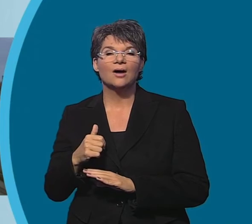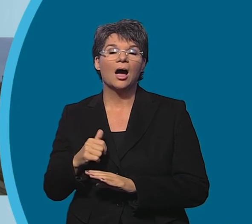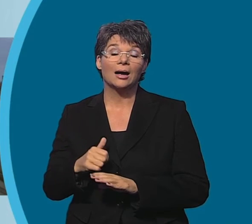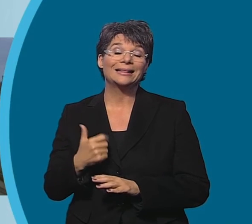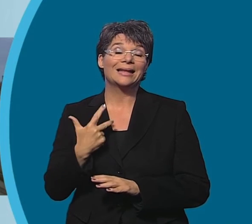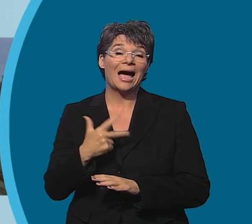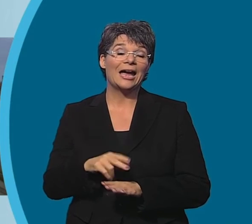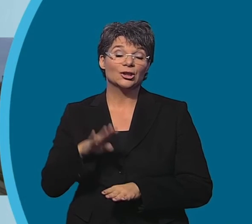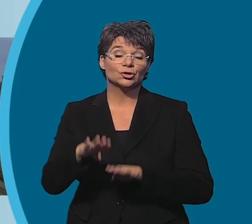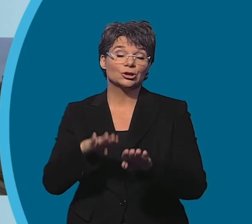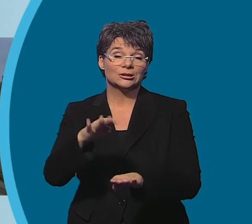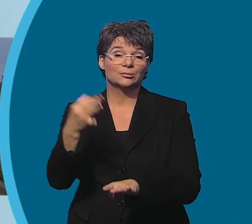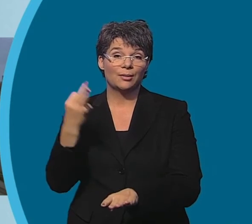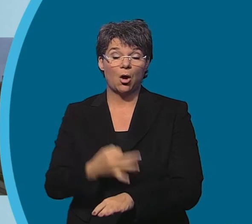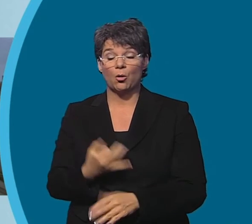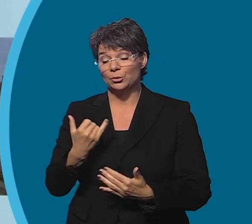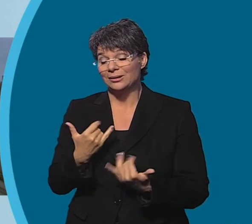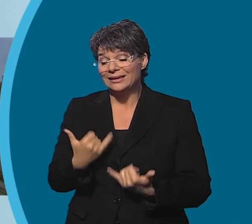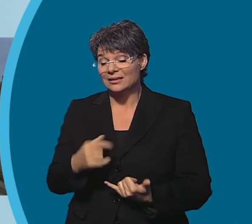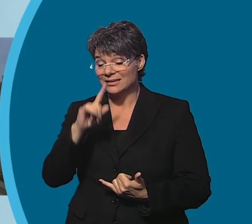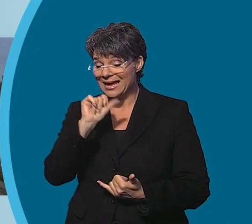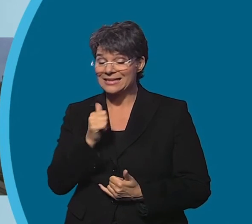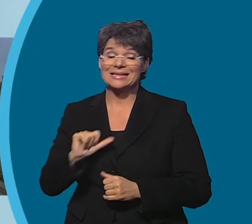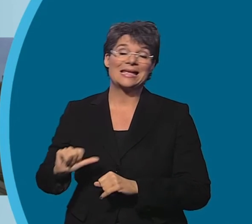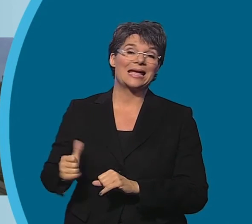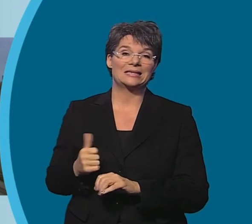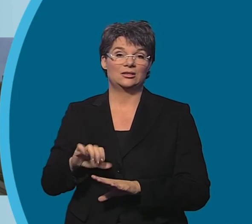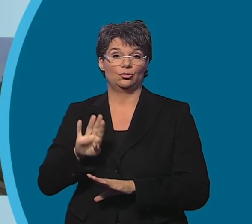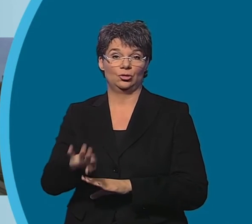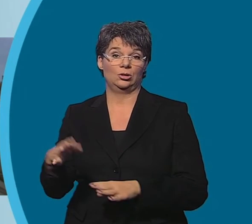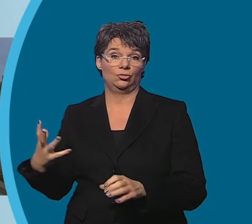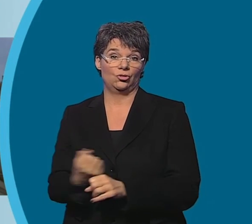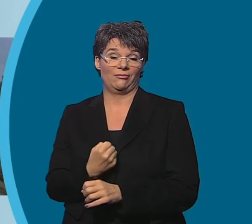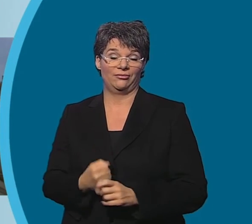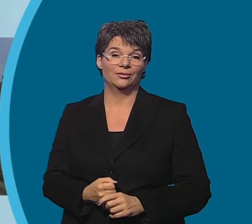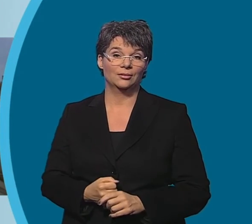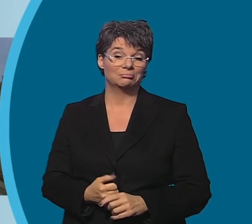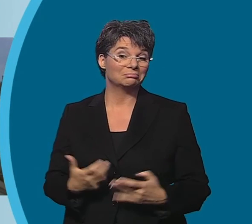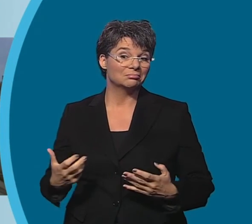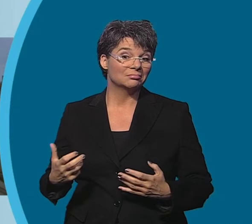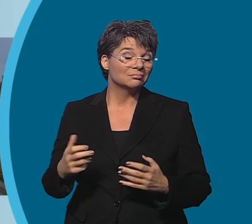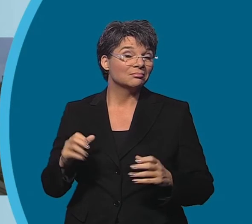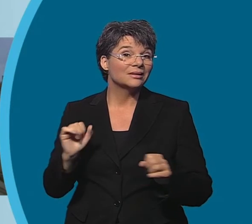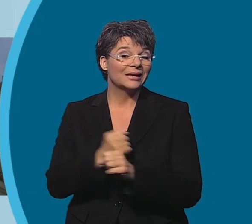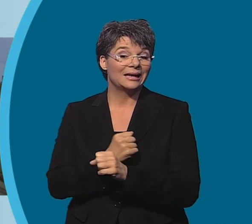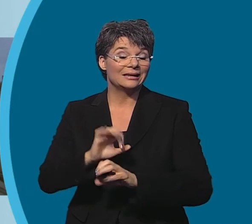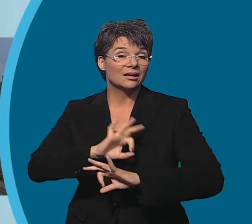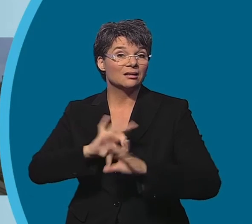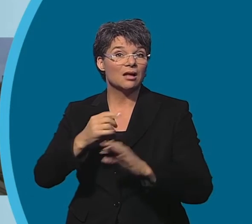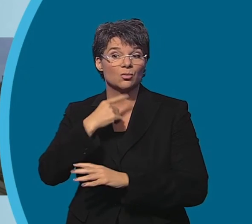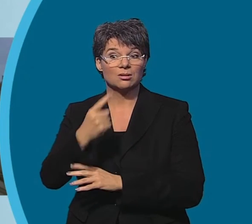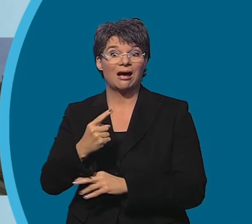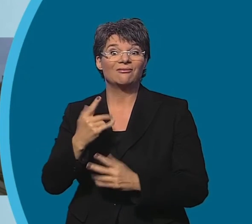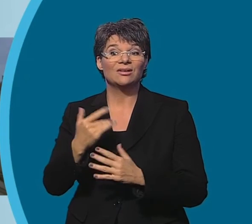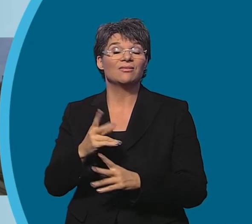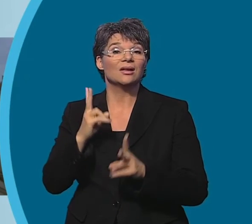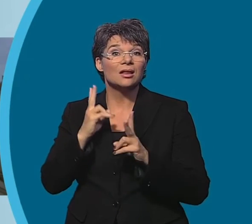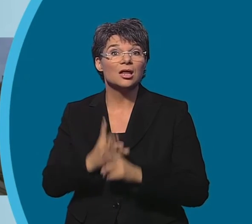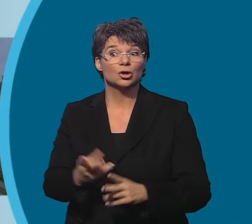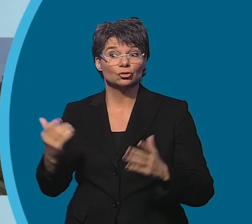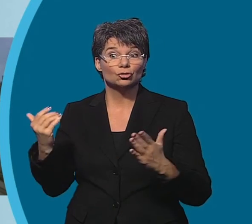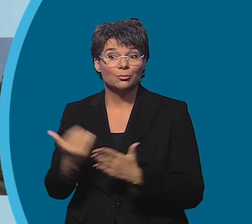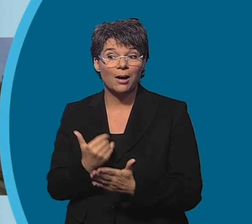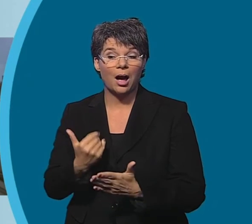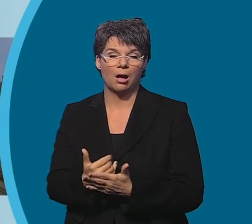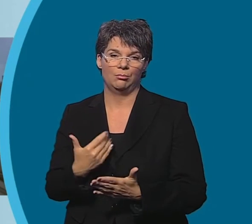im Kampf gegen den immer größer werdenden Bundestag. Wenn sie nicht einmal genau bemessen können, wie viele Mandate tatsächlich eingespart werden, zeigt das